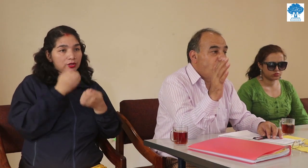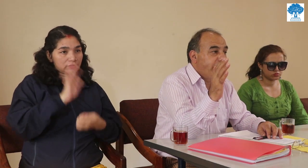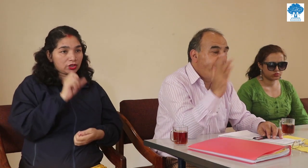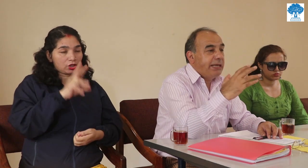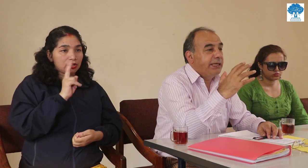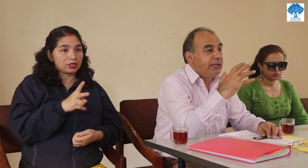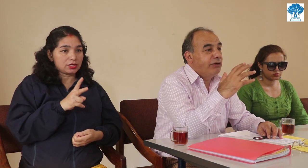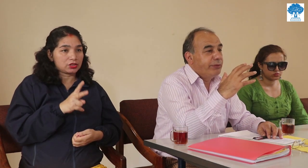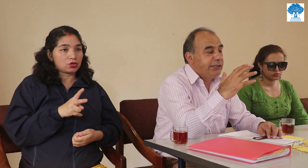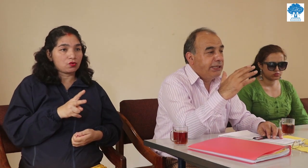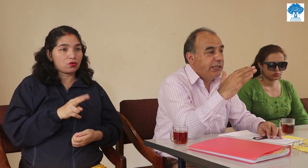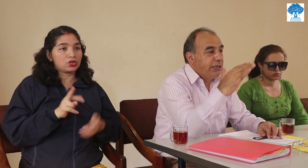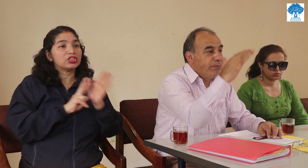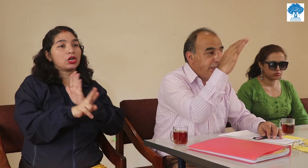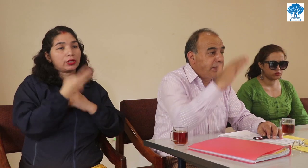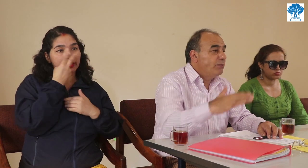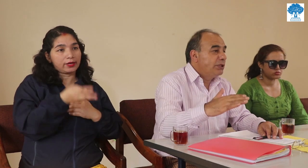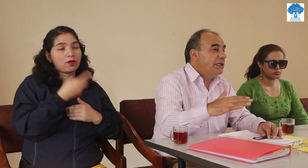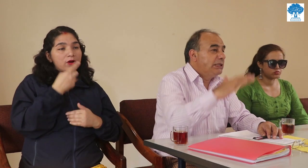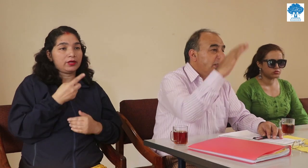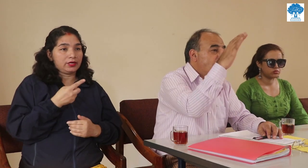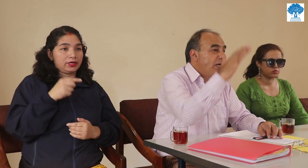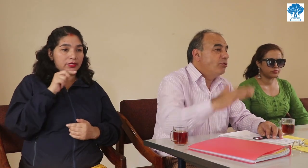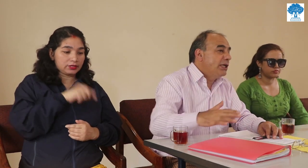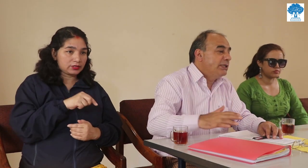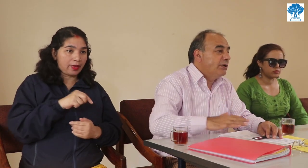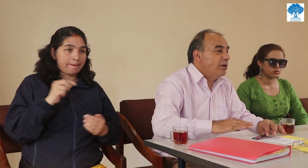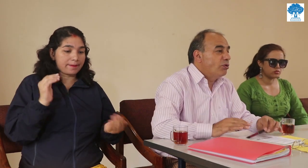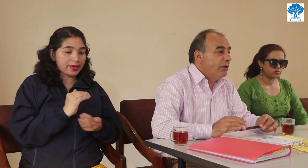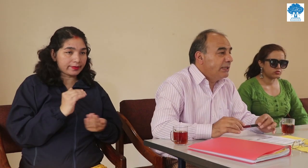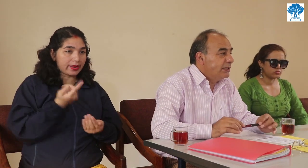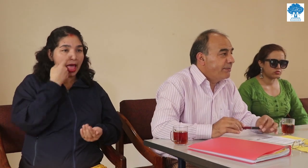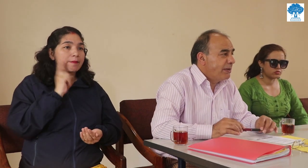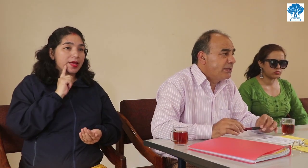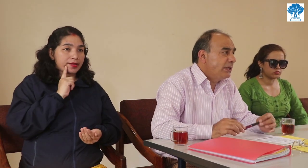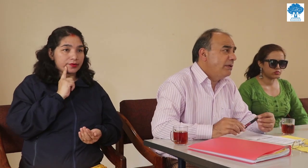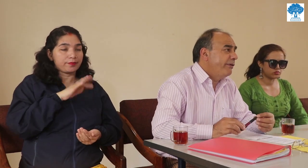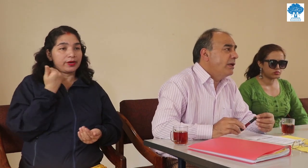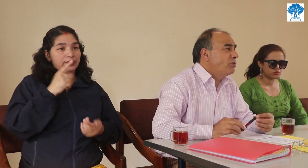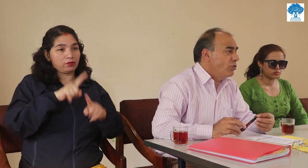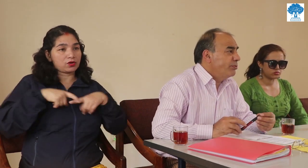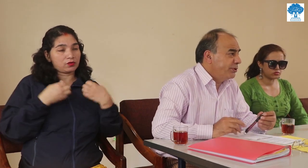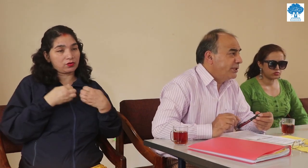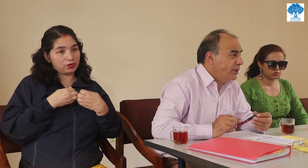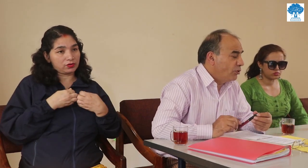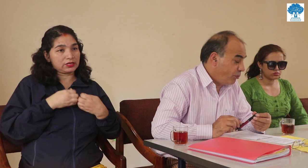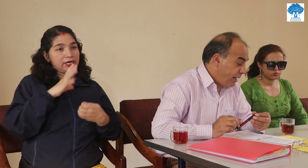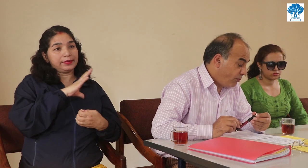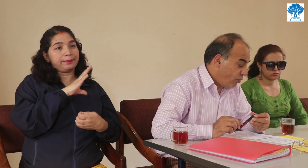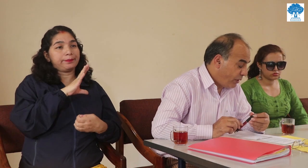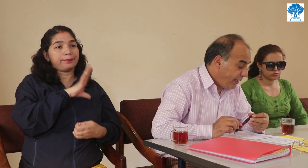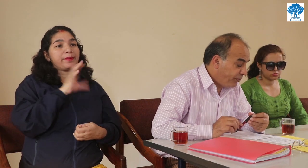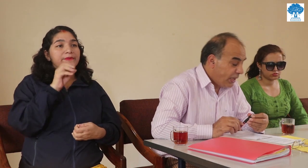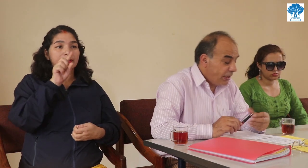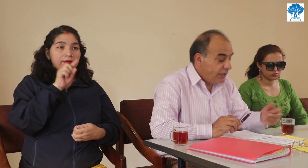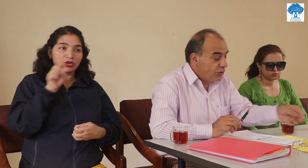त्यसको इम्प्याक्ट हेर्ने हो भने चाहिँ मेटर्नल मोर्टालिटी र चाइल्ड मोर्टालिटी घटाउनको लागि चाहिँ नेपालमा सिग्निफिकेन्ट कन्ट्रिब्युसन छ त्यो